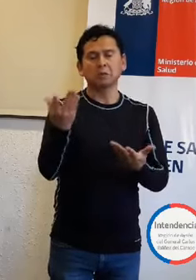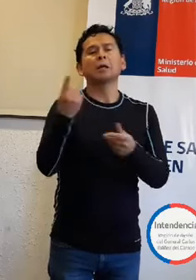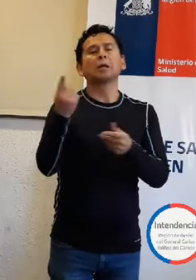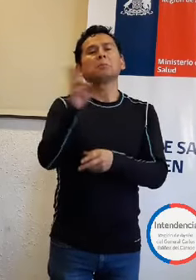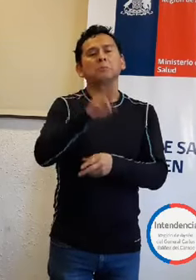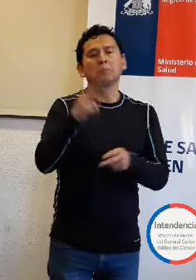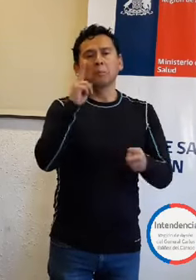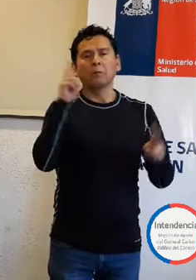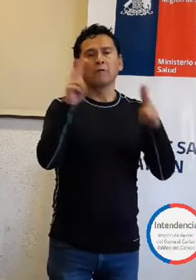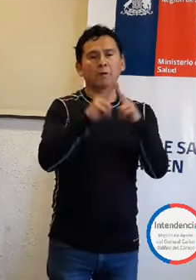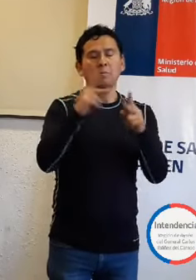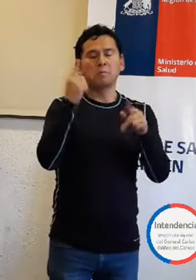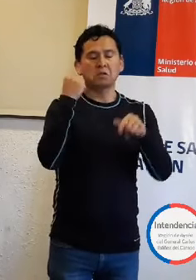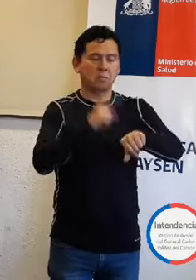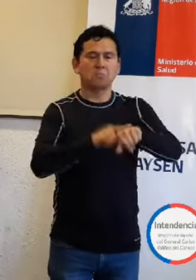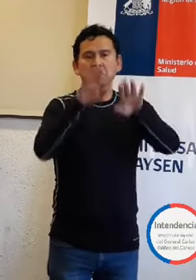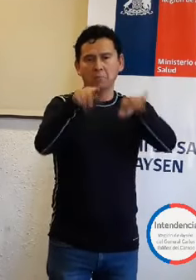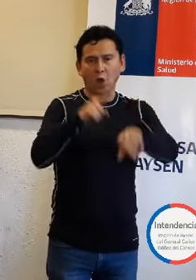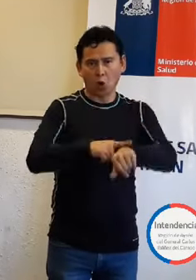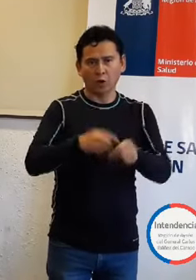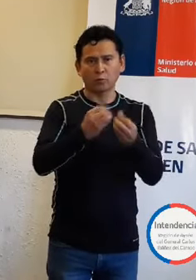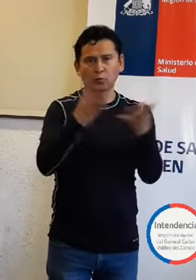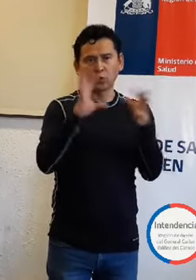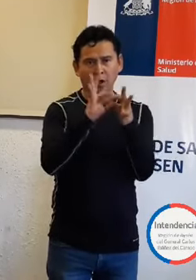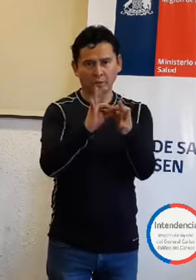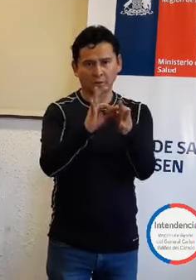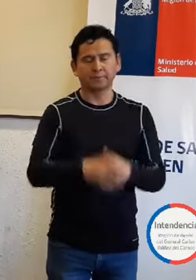reencontrarnos mañana cerca del mediodía. Muchas gracias.